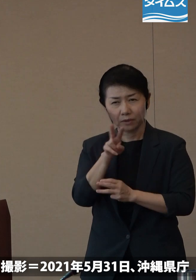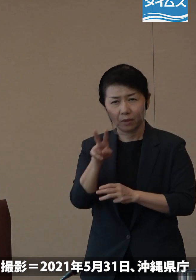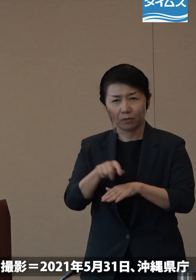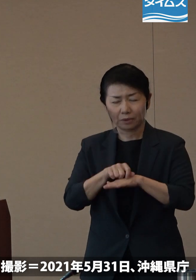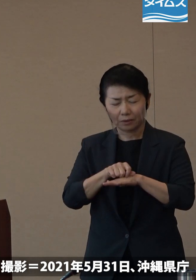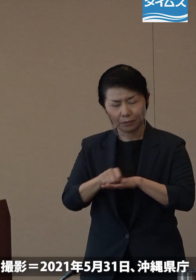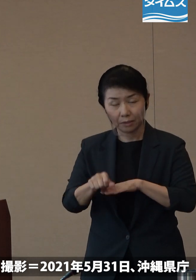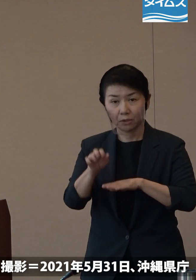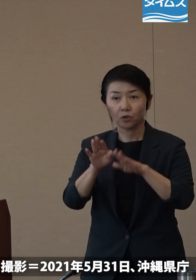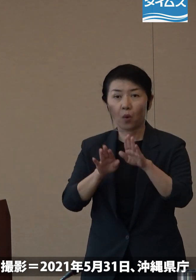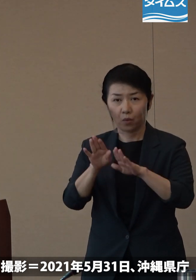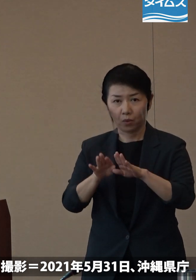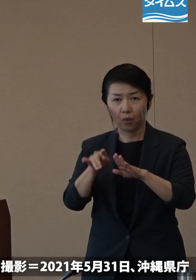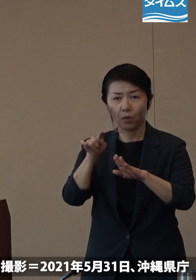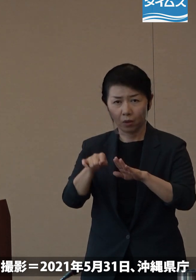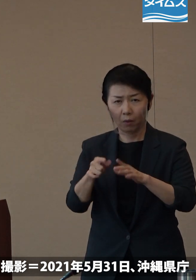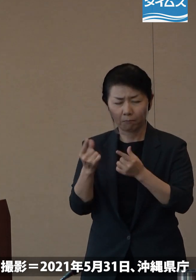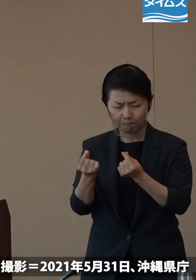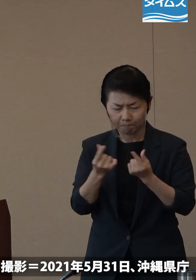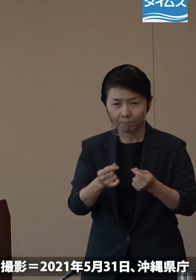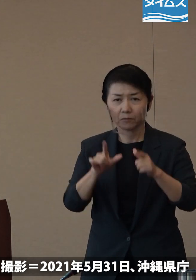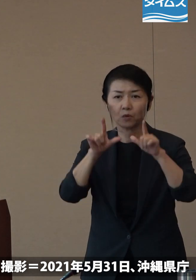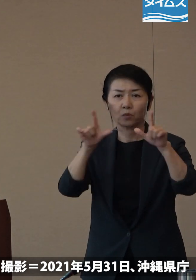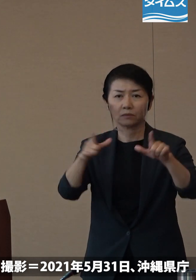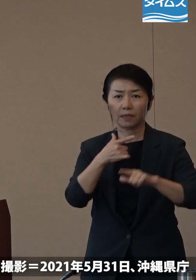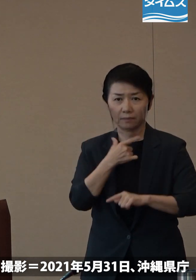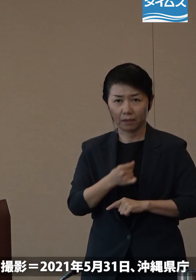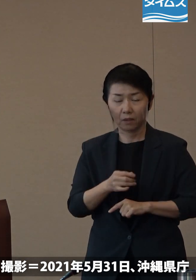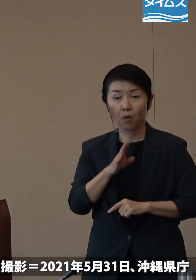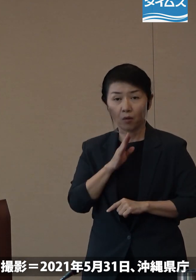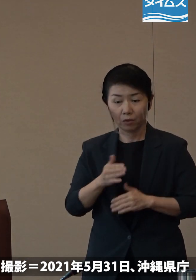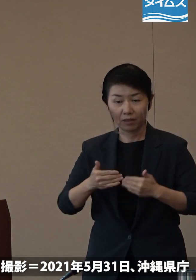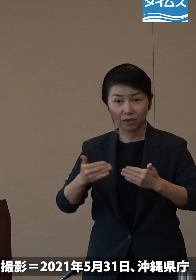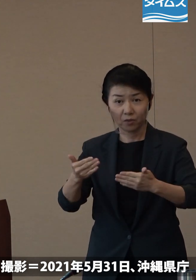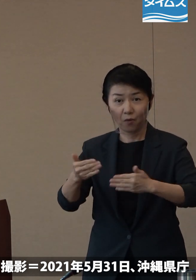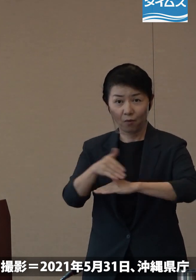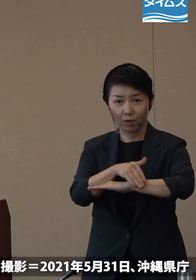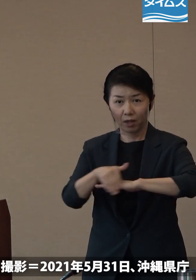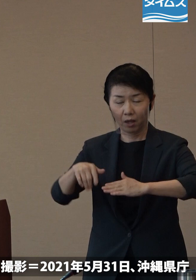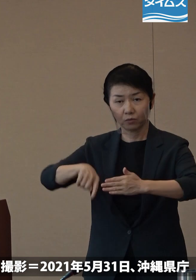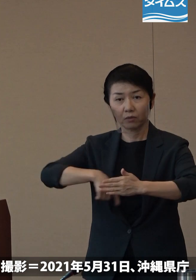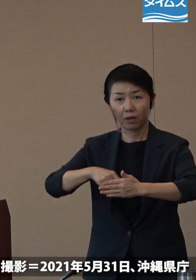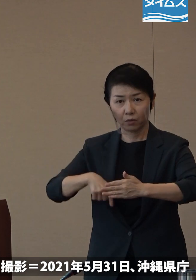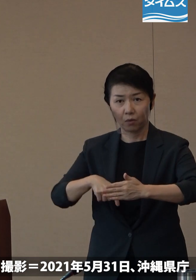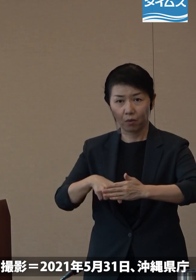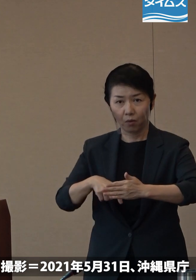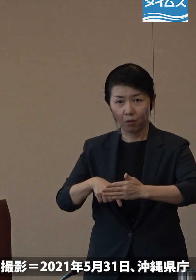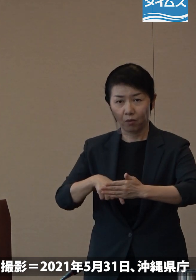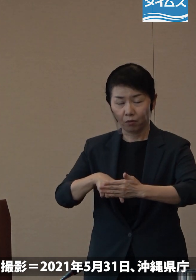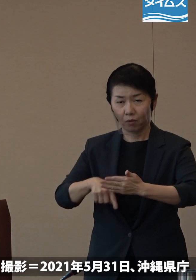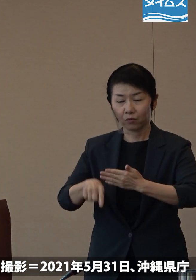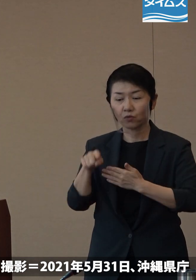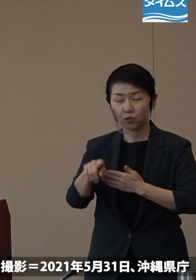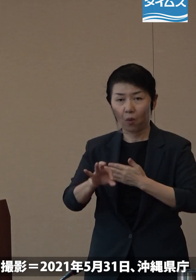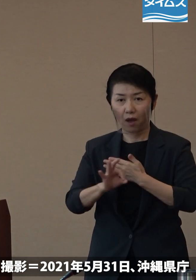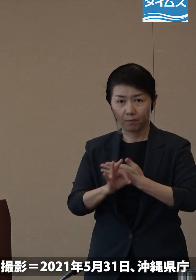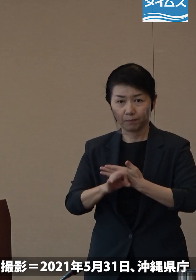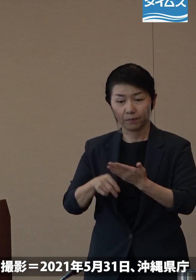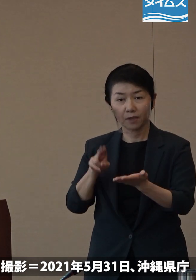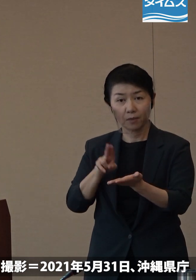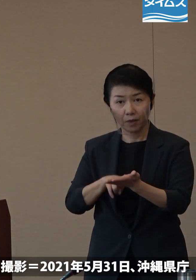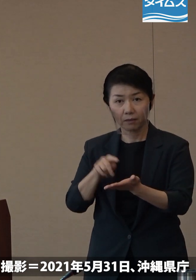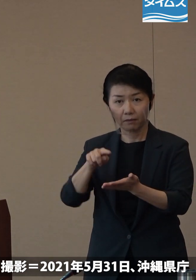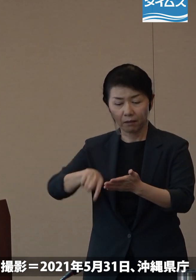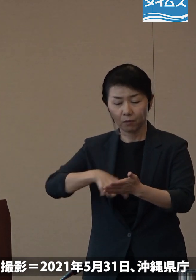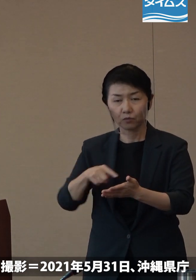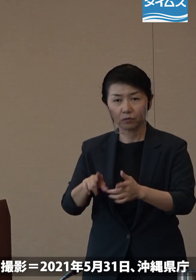をしっかりお伝えしたかったということです。ですから今日の振興系審議会では、その草案が決定しましたので、その決